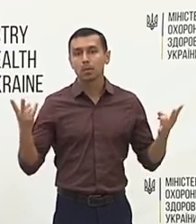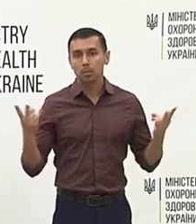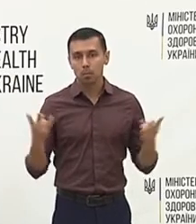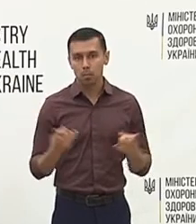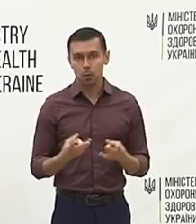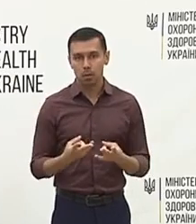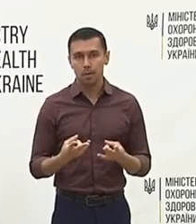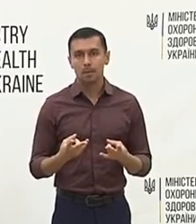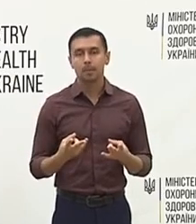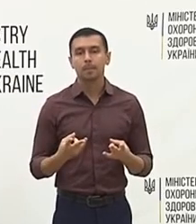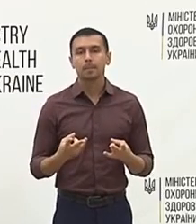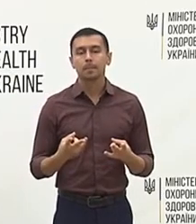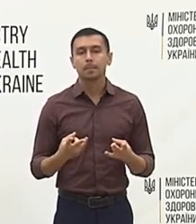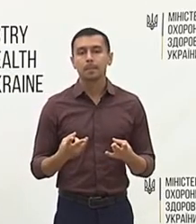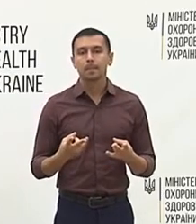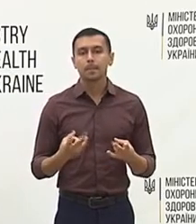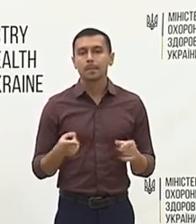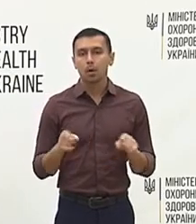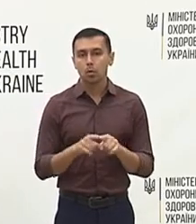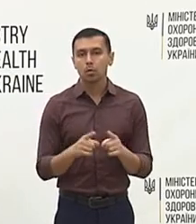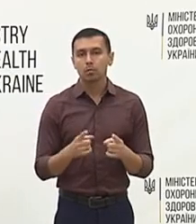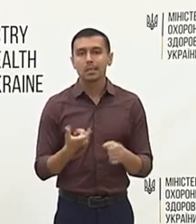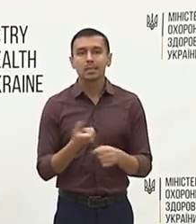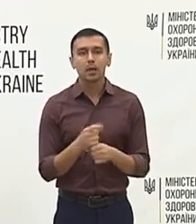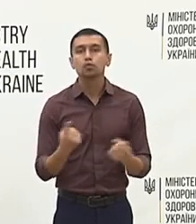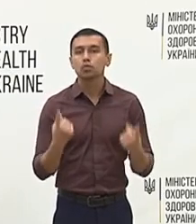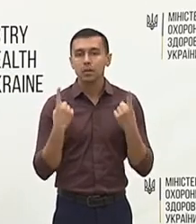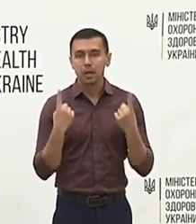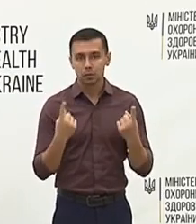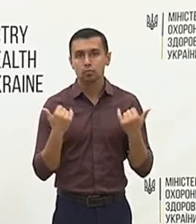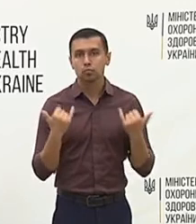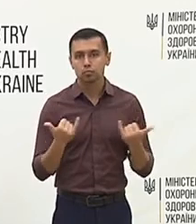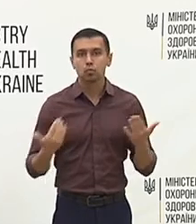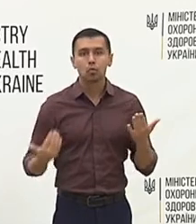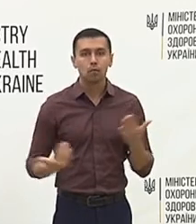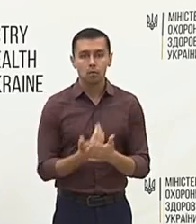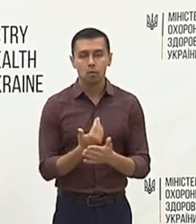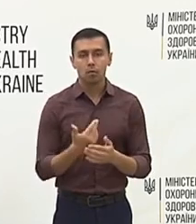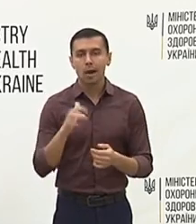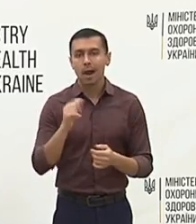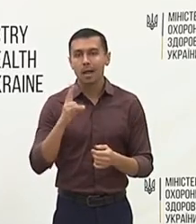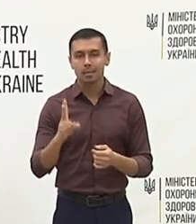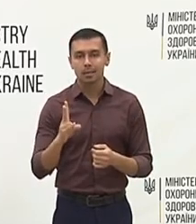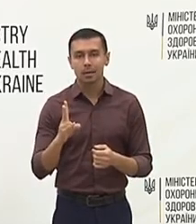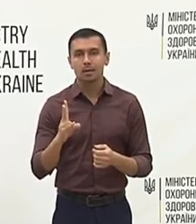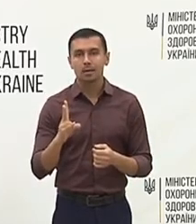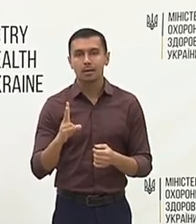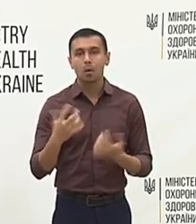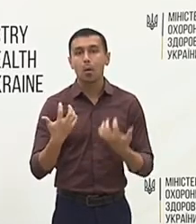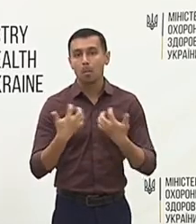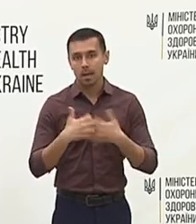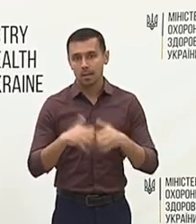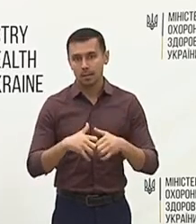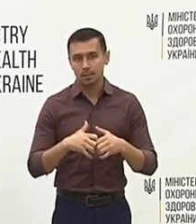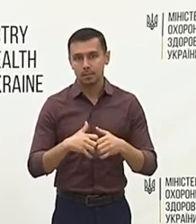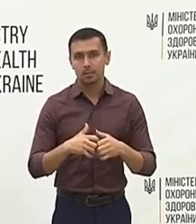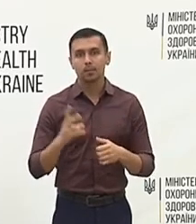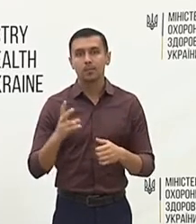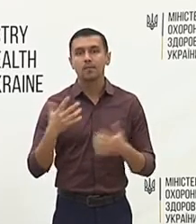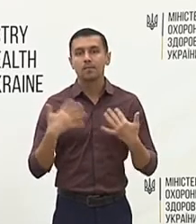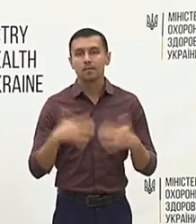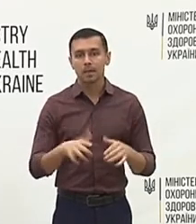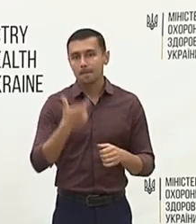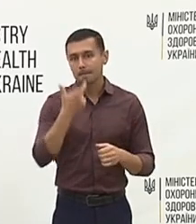потребує такого найсучаснішого нового генетичного обладнання. Ну,